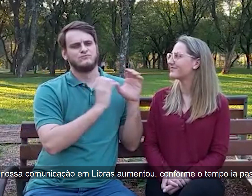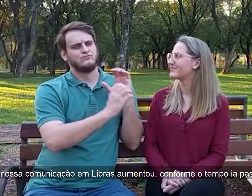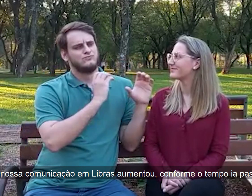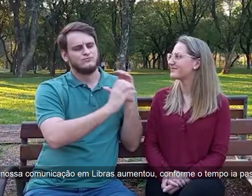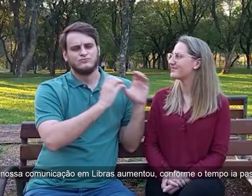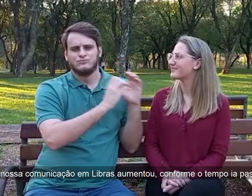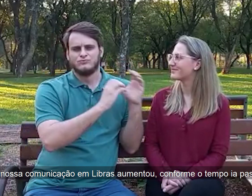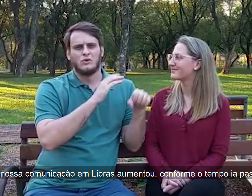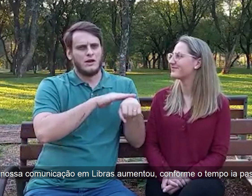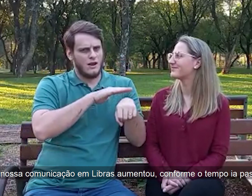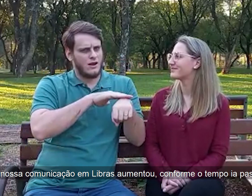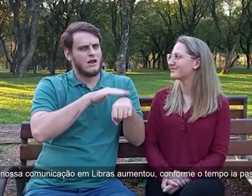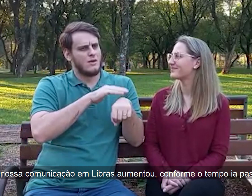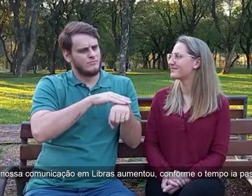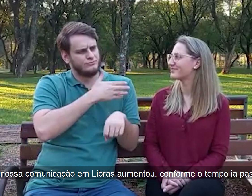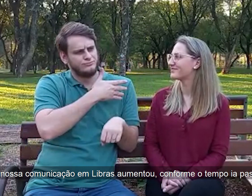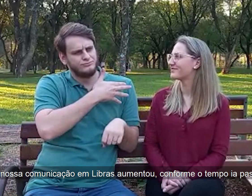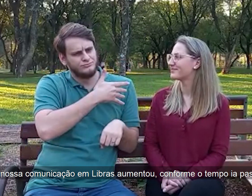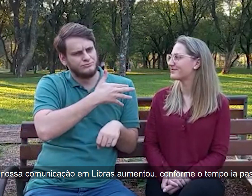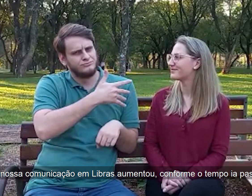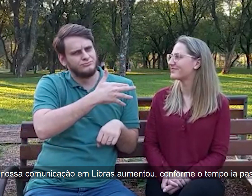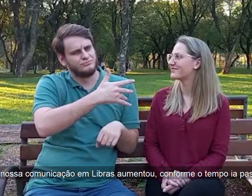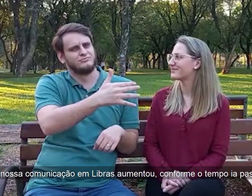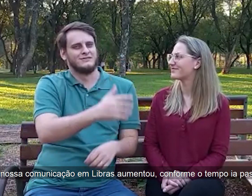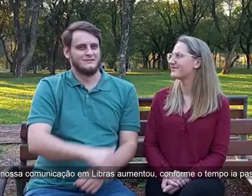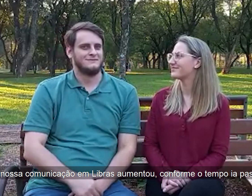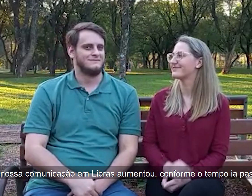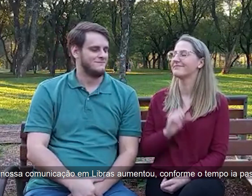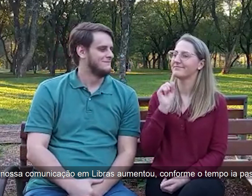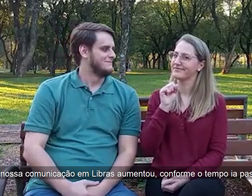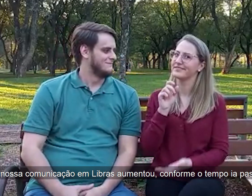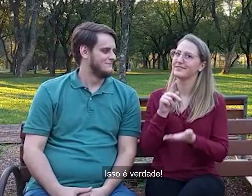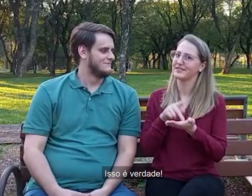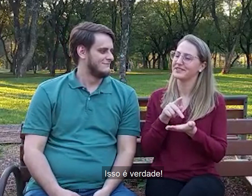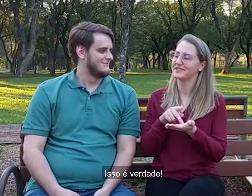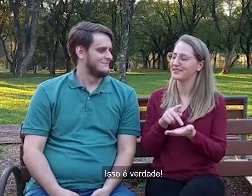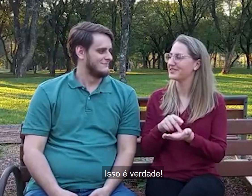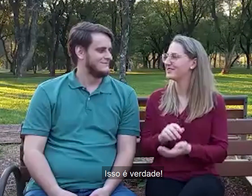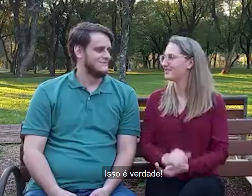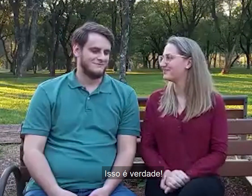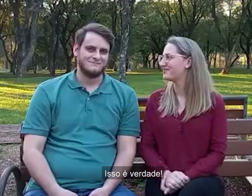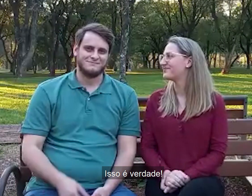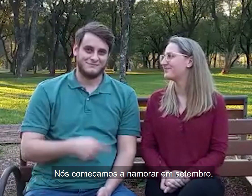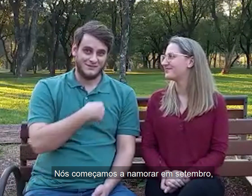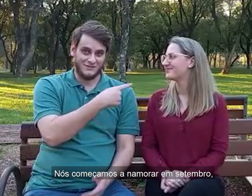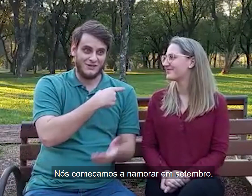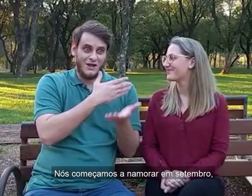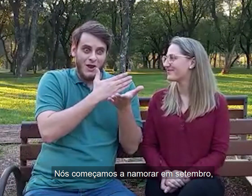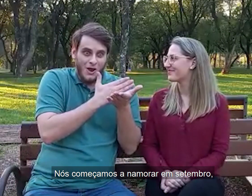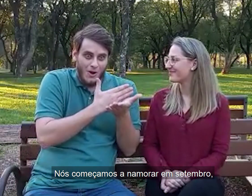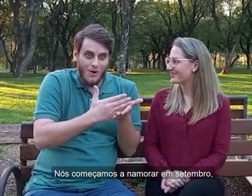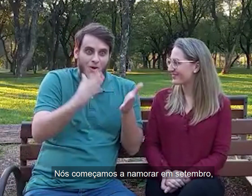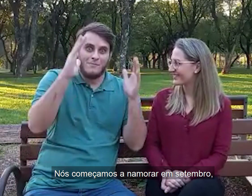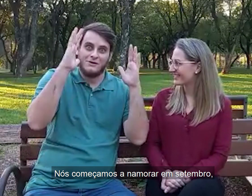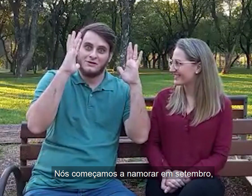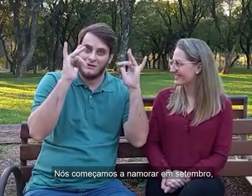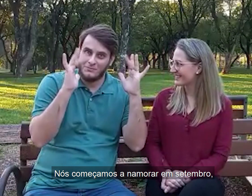comunicação em Libras aumentou conforme o tempo ia passando. Isso é verdade. Nós começamos a namorar